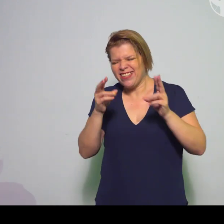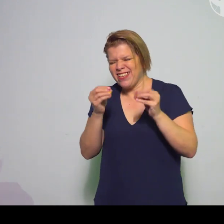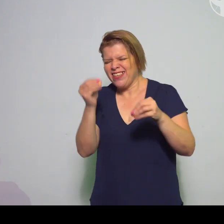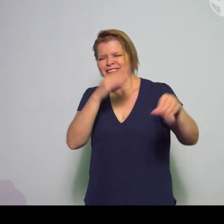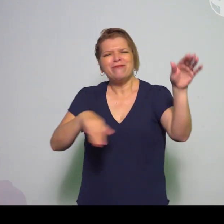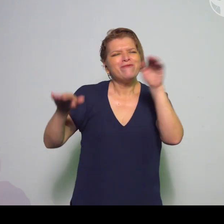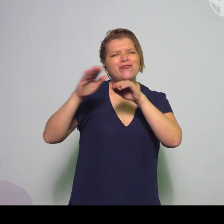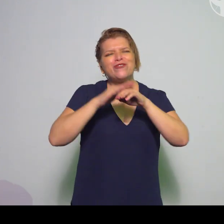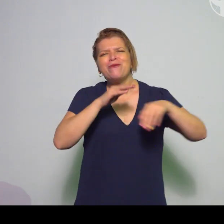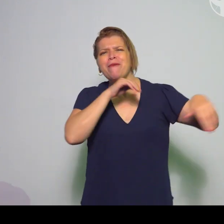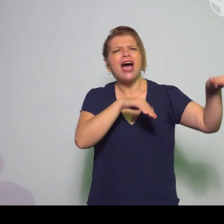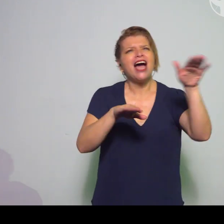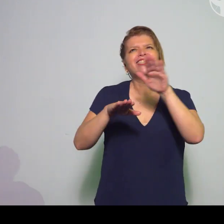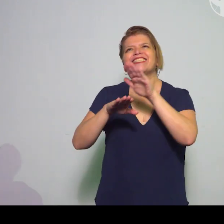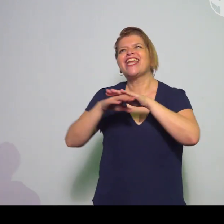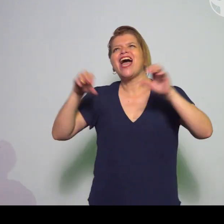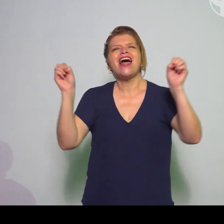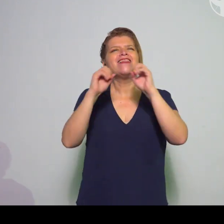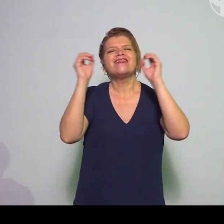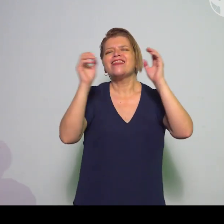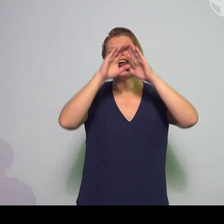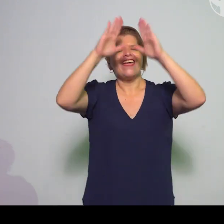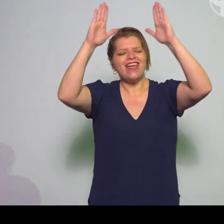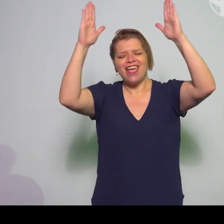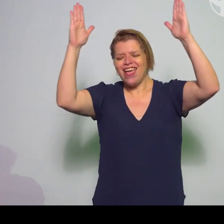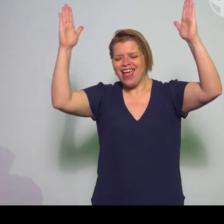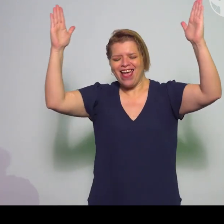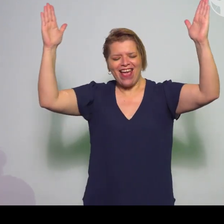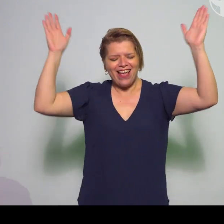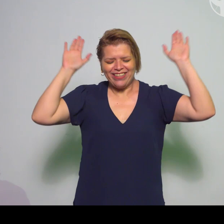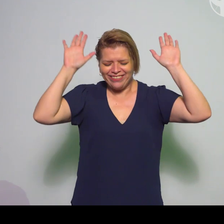grande, mucho más